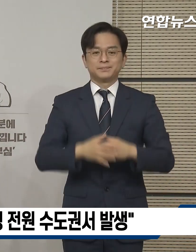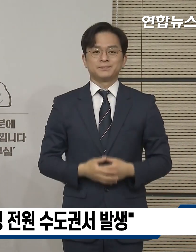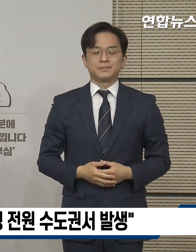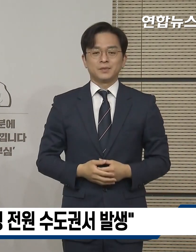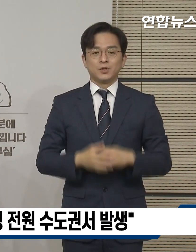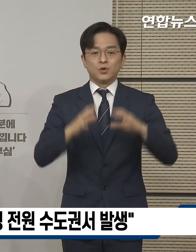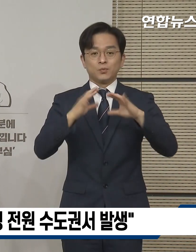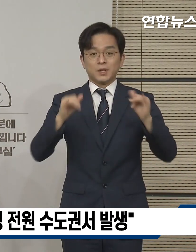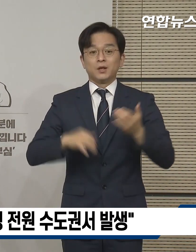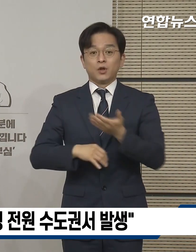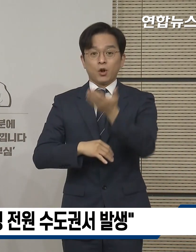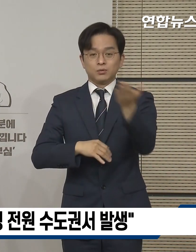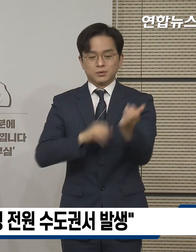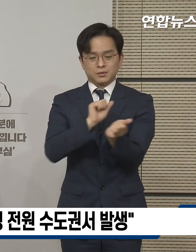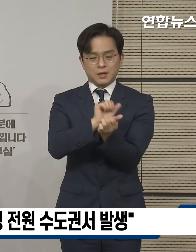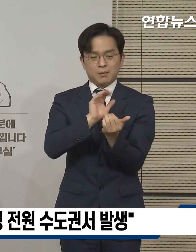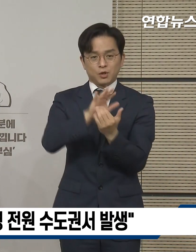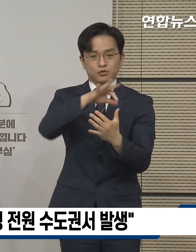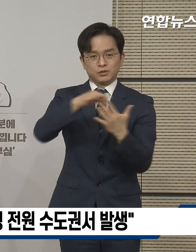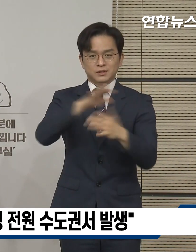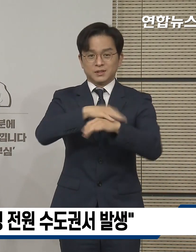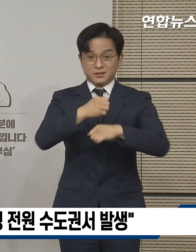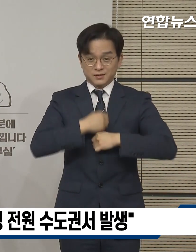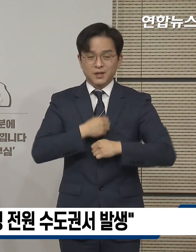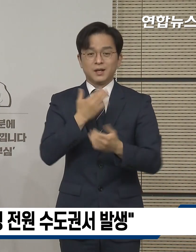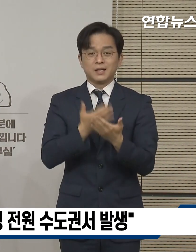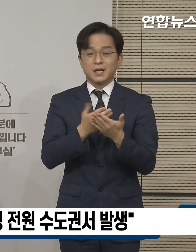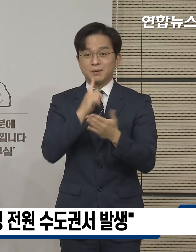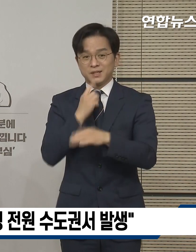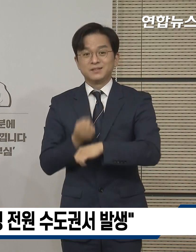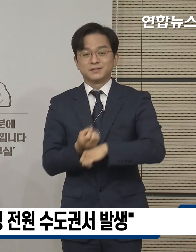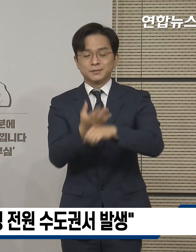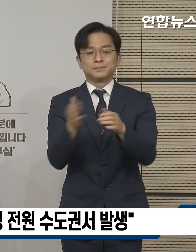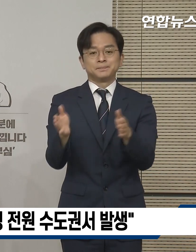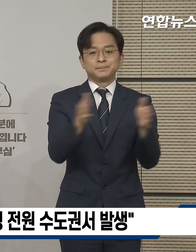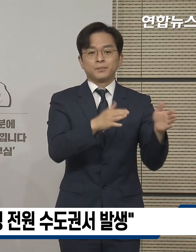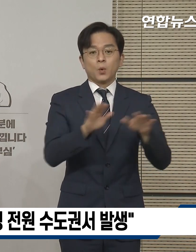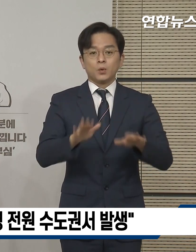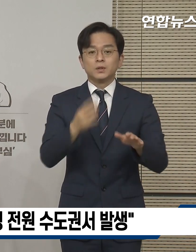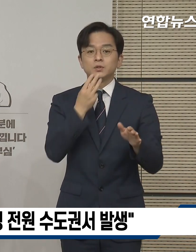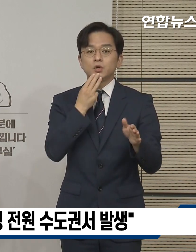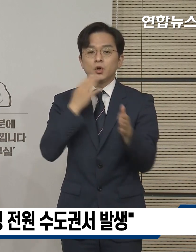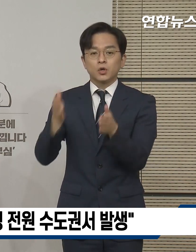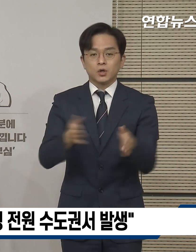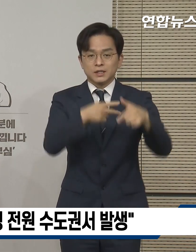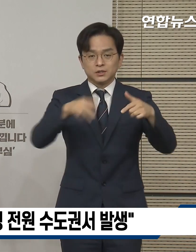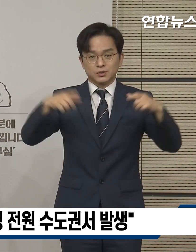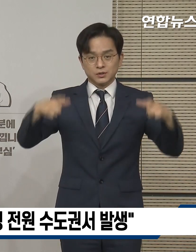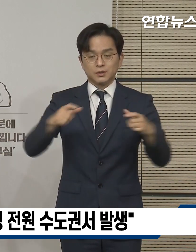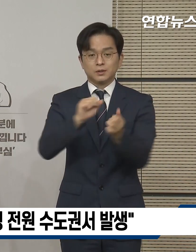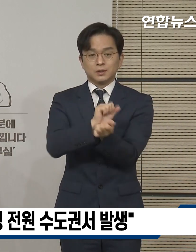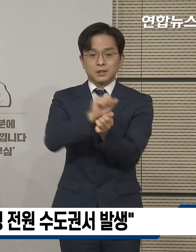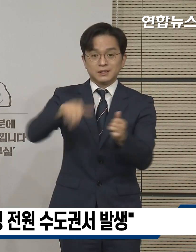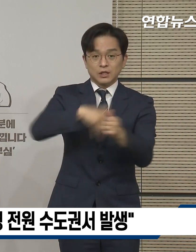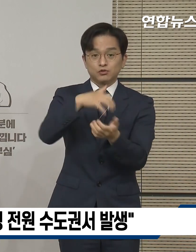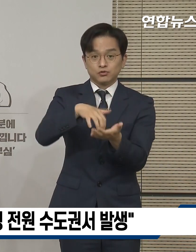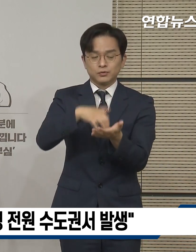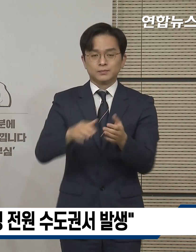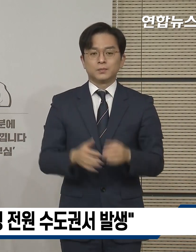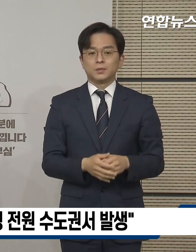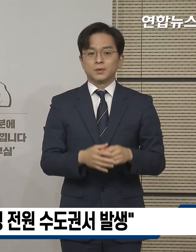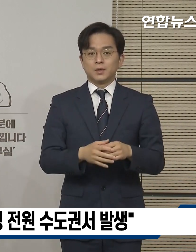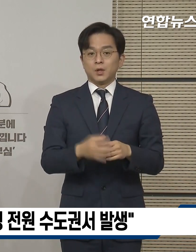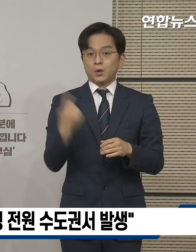276명입니다. 오늘 수도권 환자 발생 현황에 대해 말씀드리겠습니다. 오늘 0시 기준 신규 확진